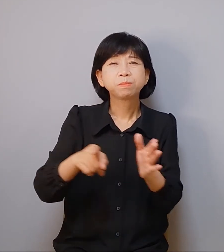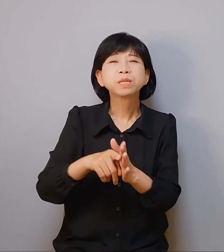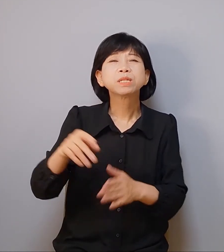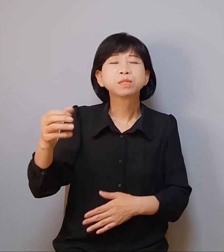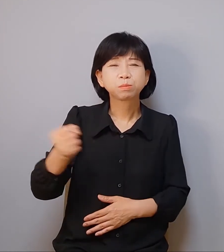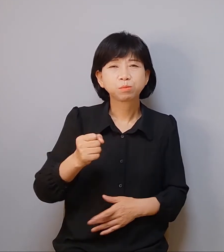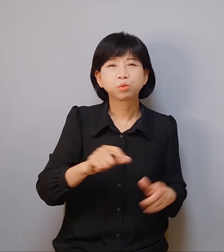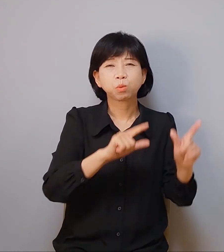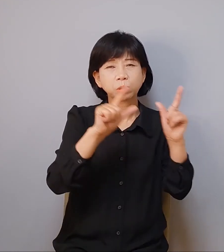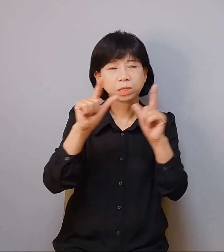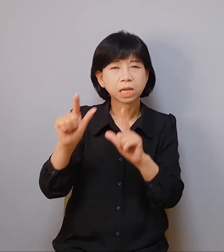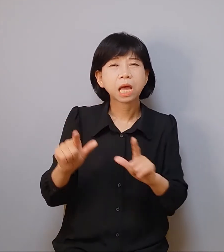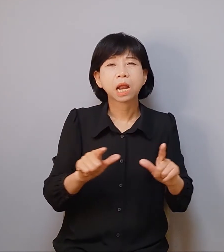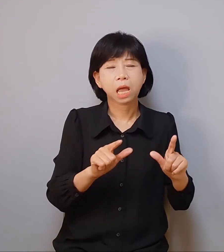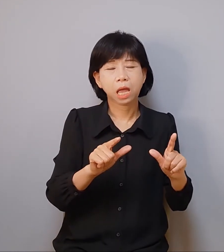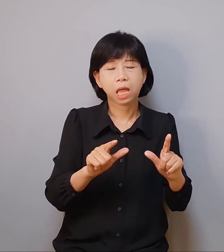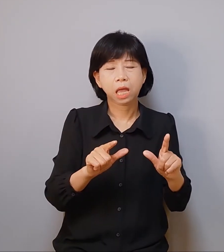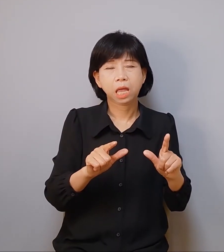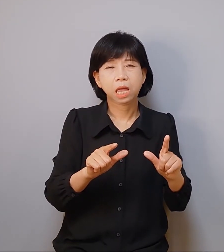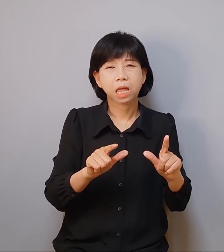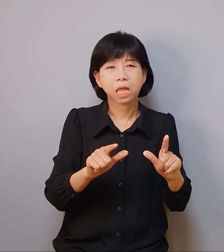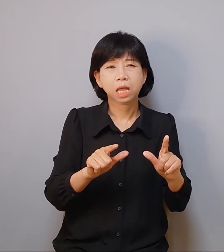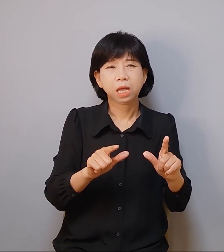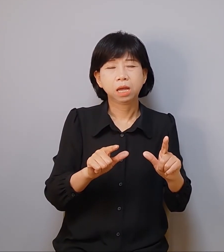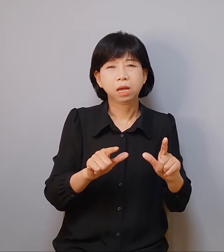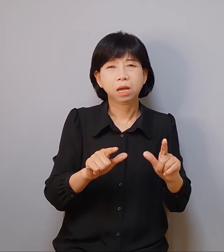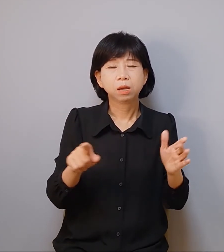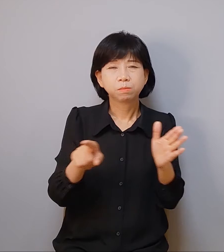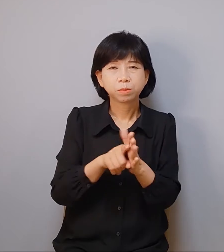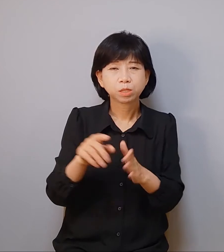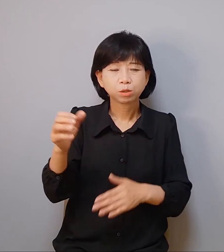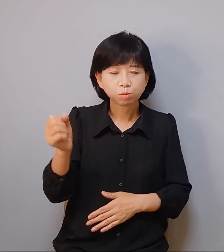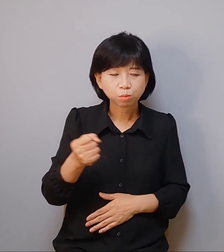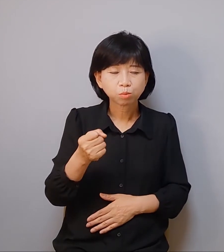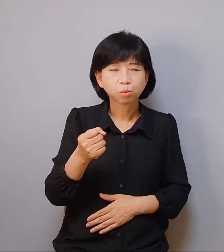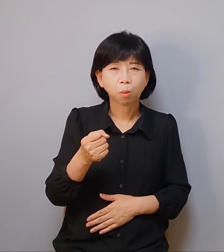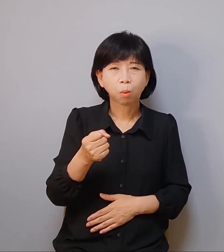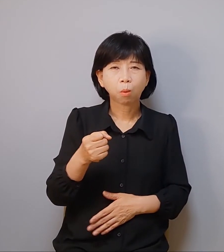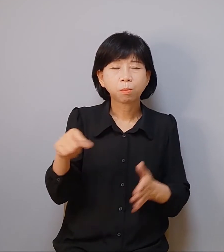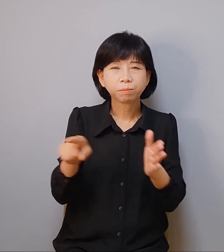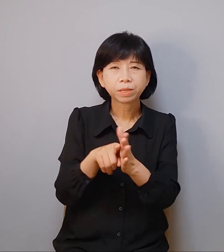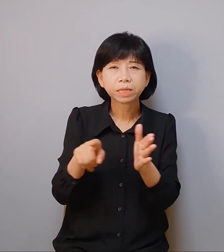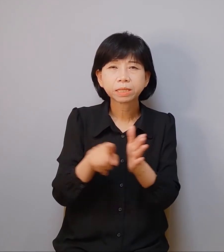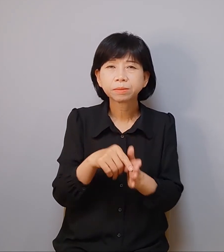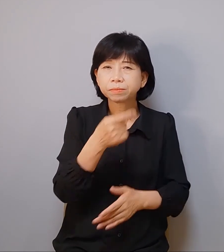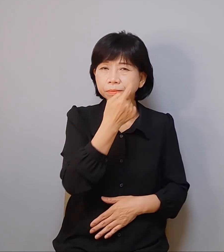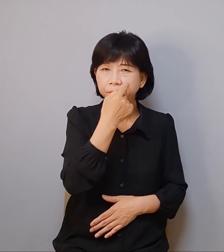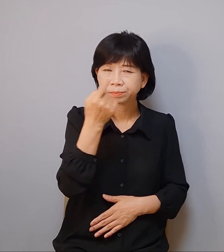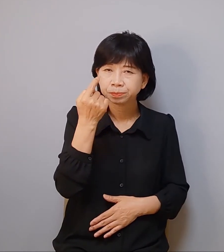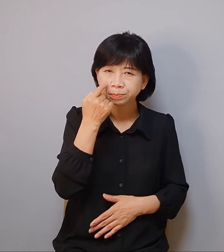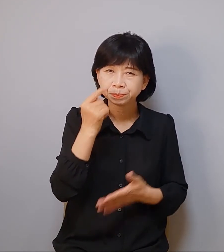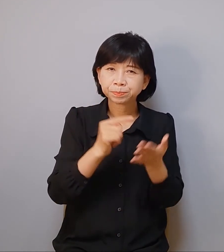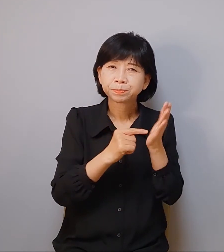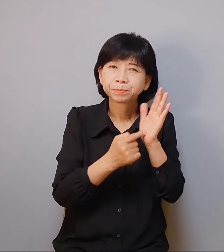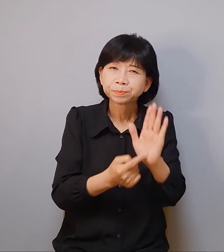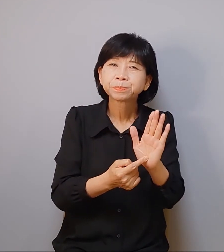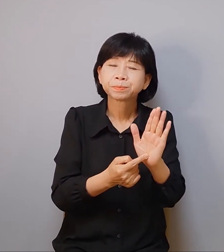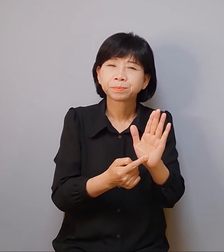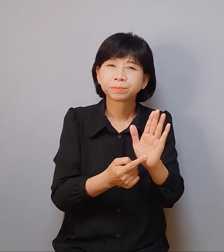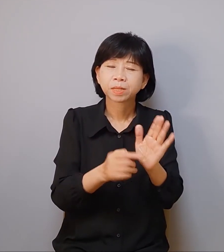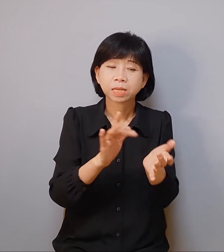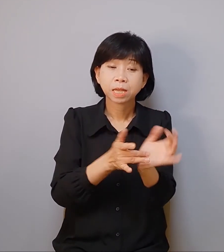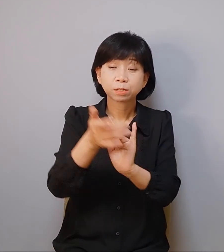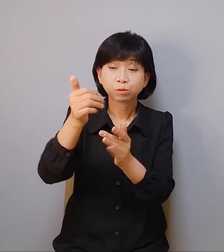있는 것이 아니고 이 믿음을 삶 속에서 증명해 보여야 된다는 거예요. 여러분, 예수 믿어 구원받으면